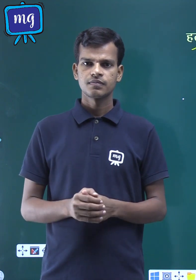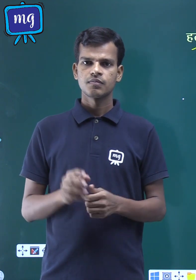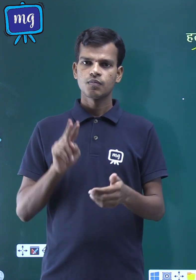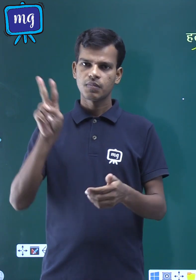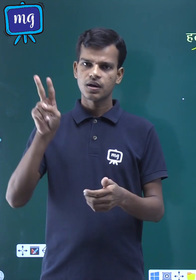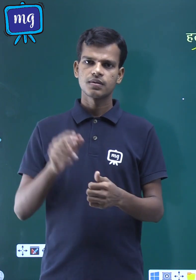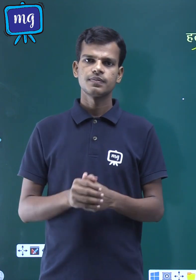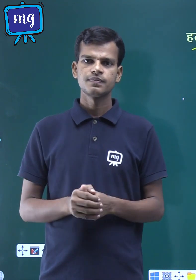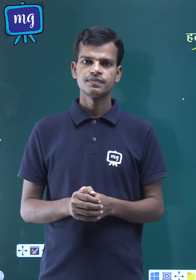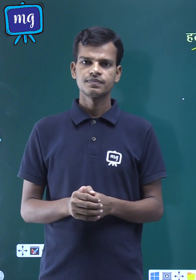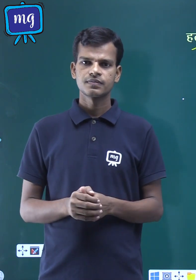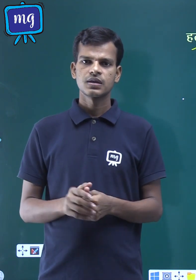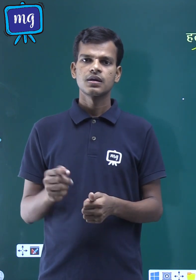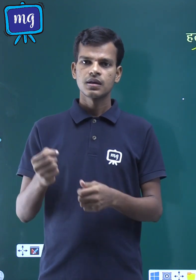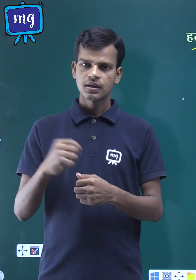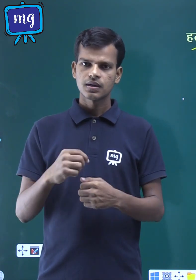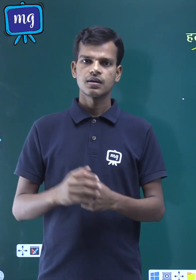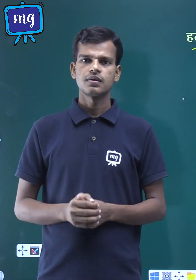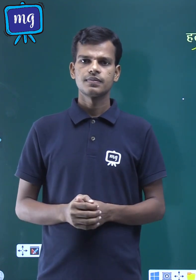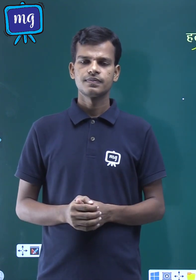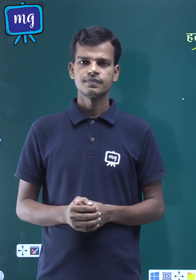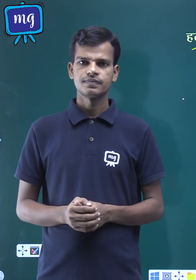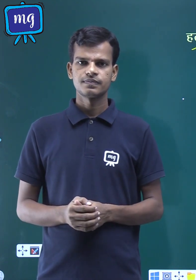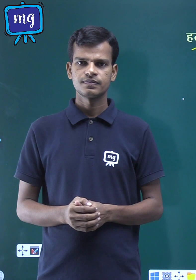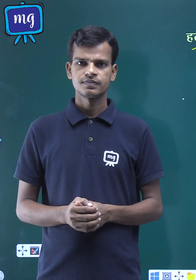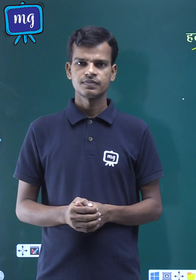मान निकालना है।